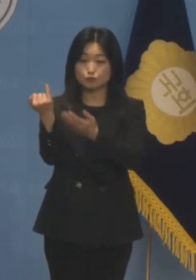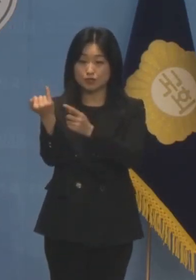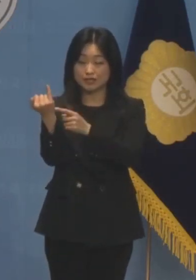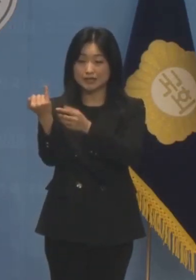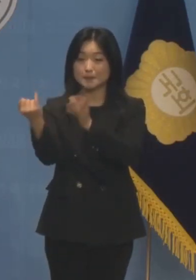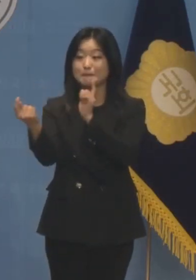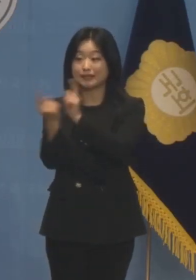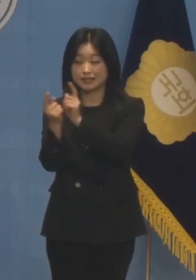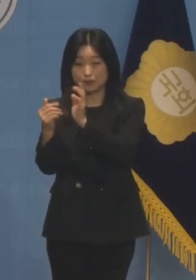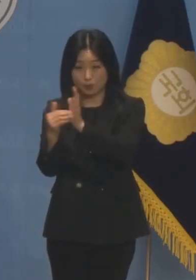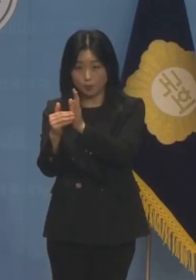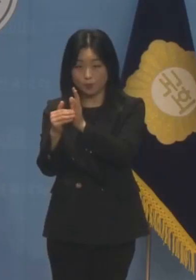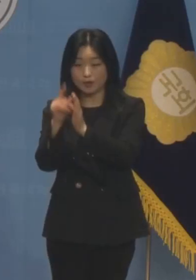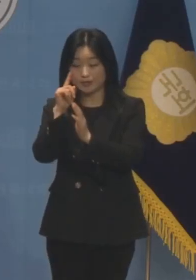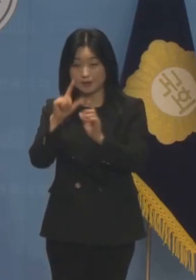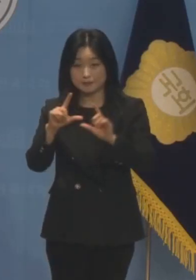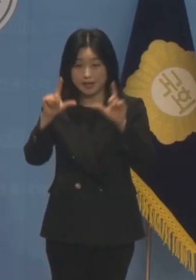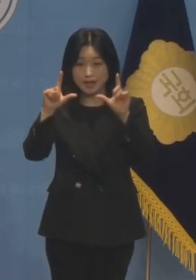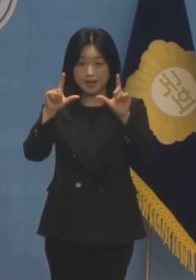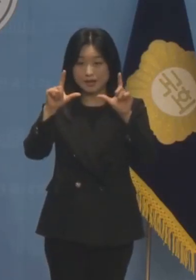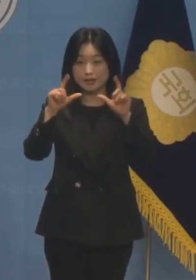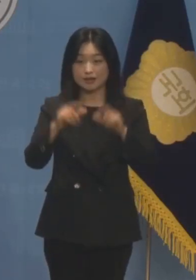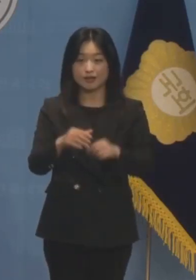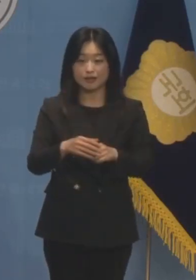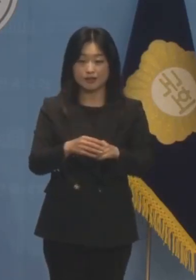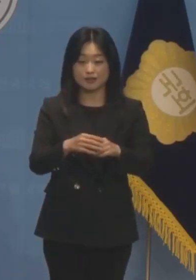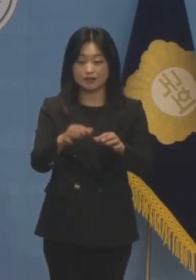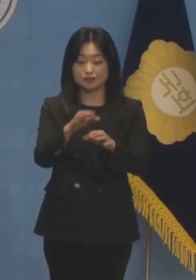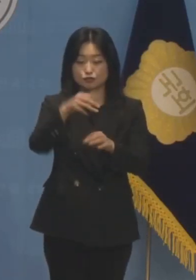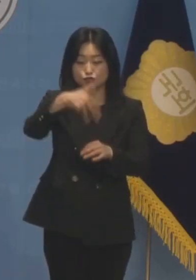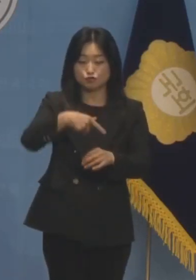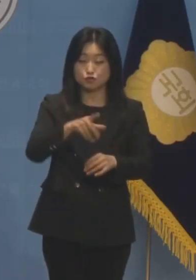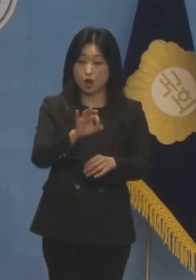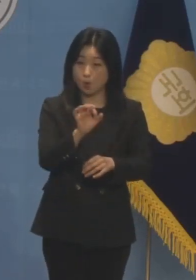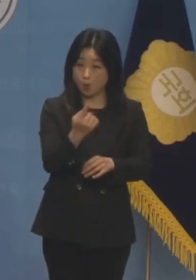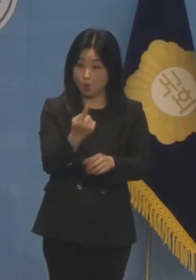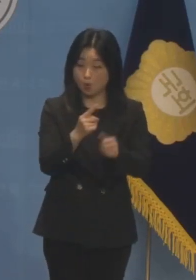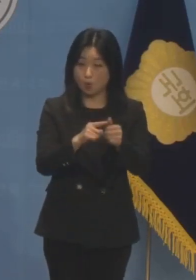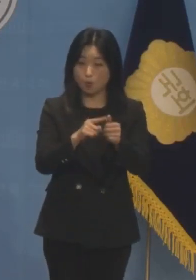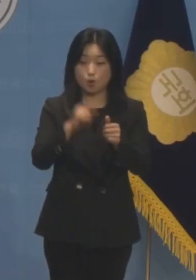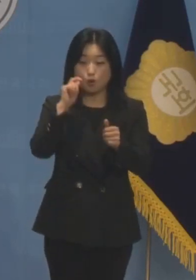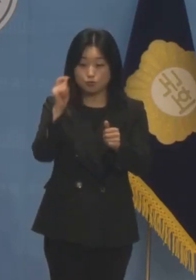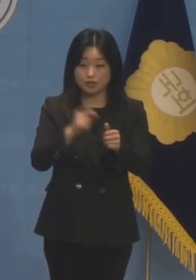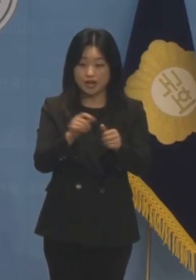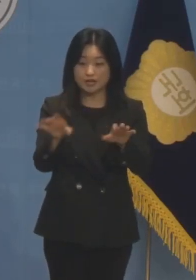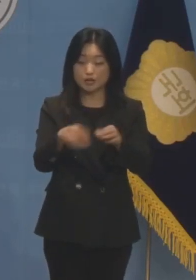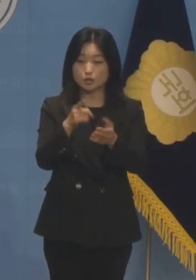접견했고 그 다음날 추경호 경제부총리는 우크라이나 부총리와